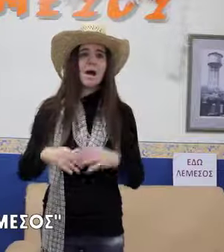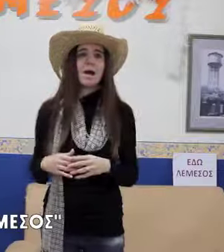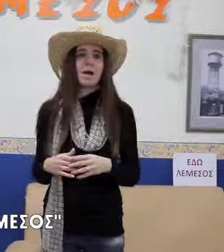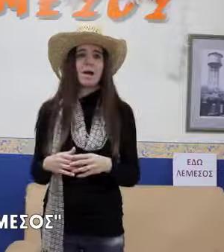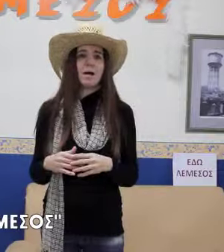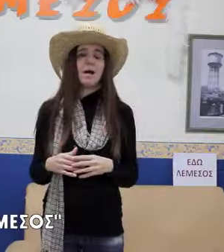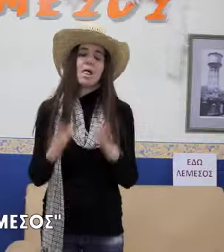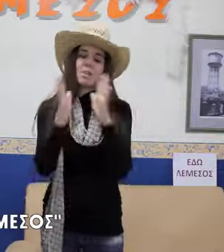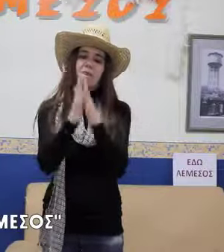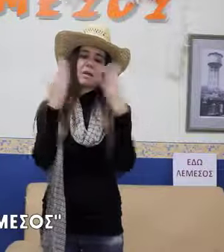19.